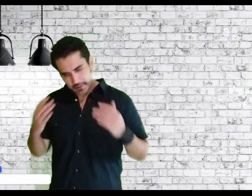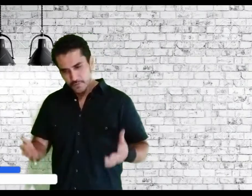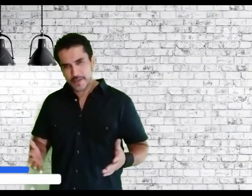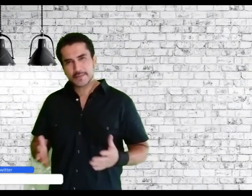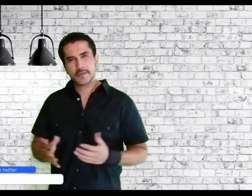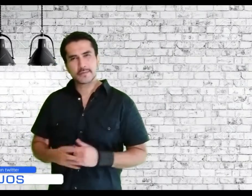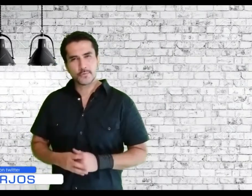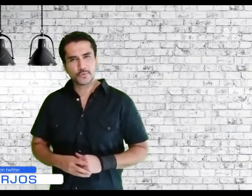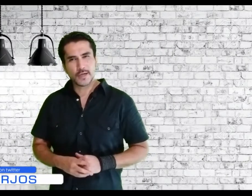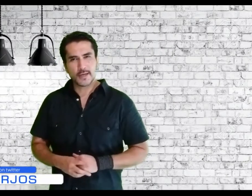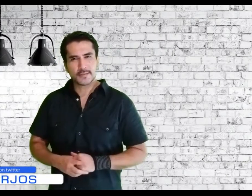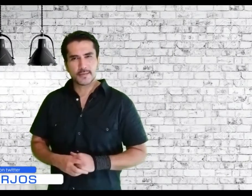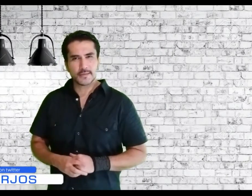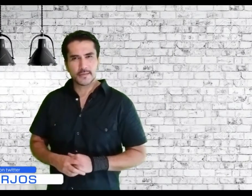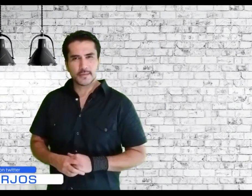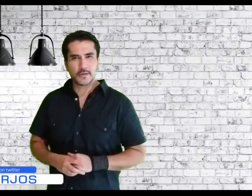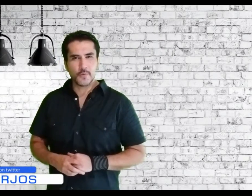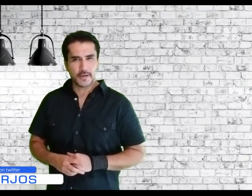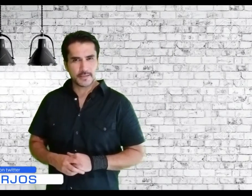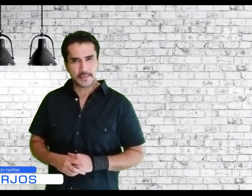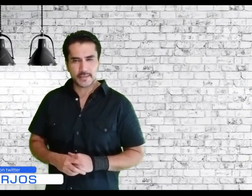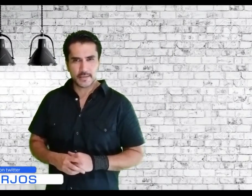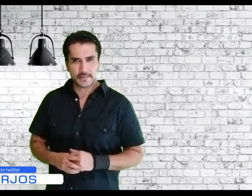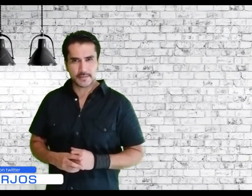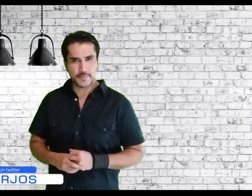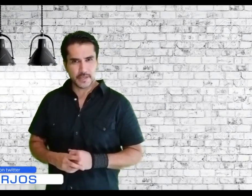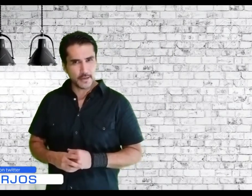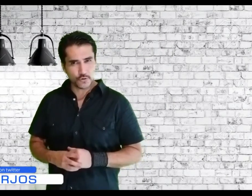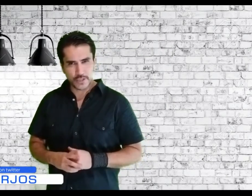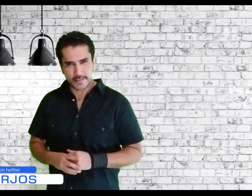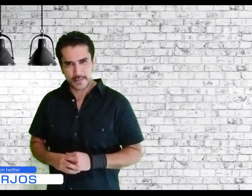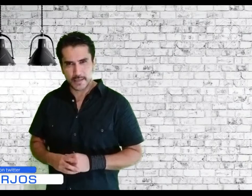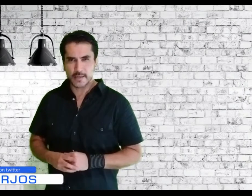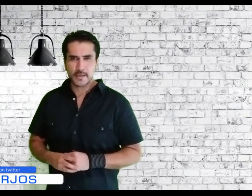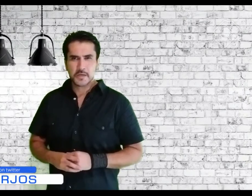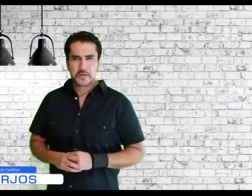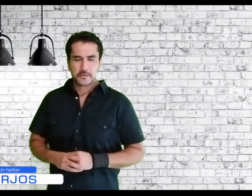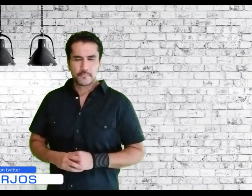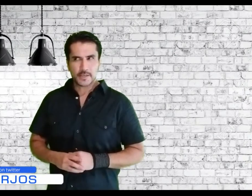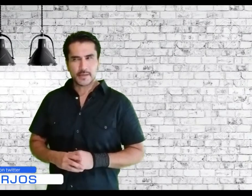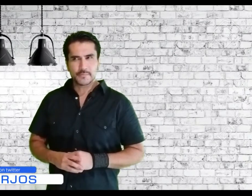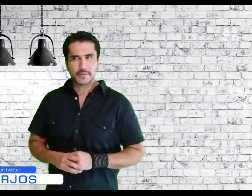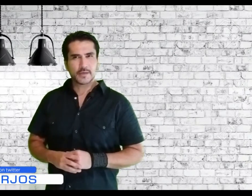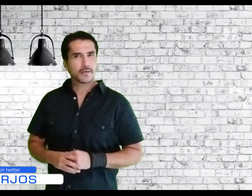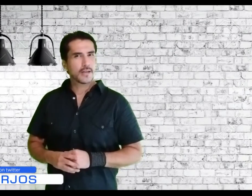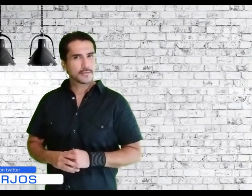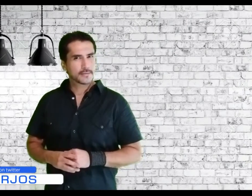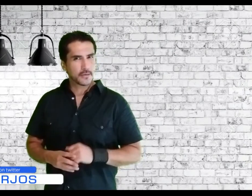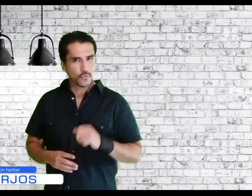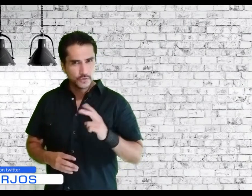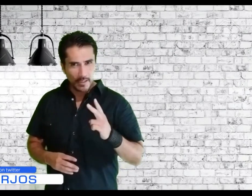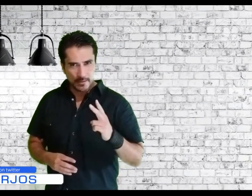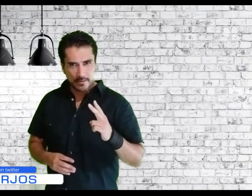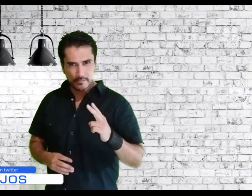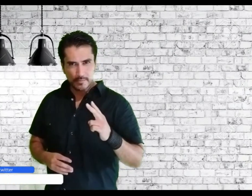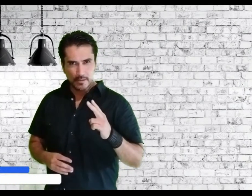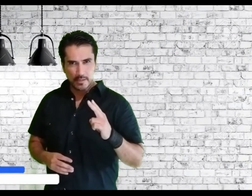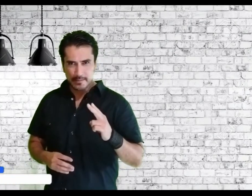Bienvenidos a esta, la segunda clase de lenguaje de señas americanos, ASL. Prácticamente es la segunda clase